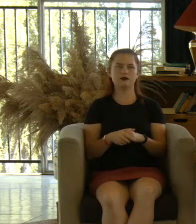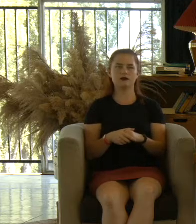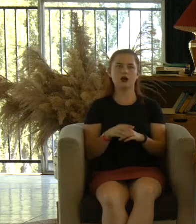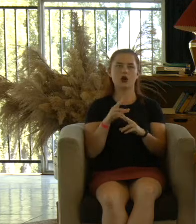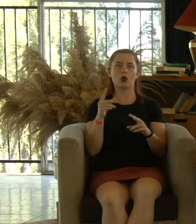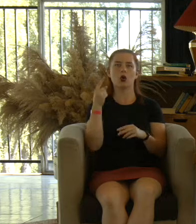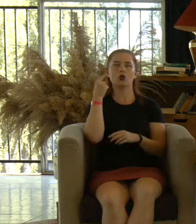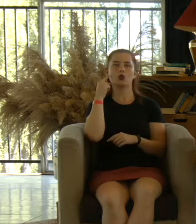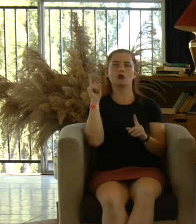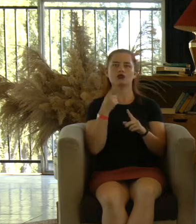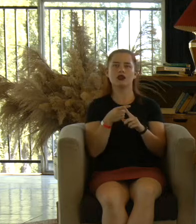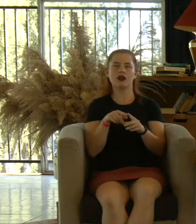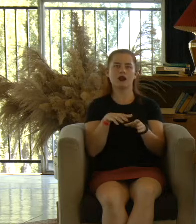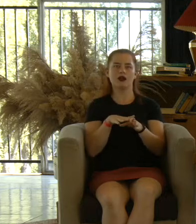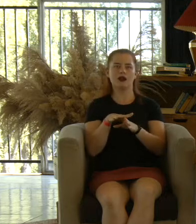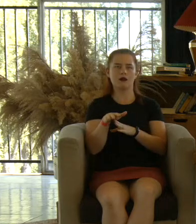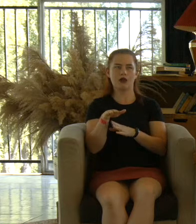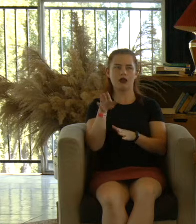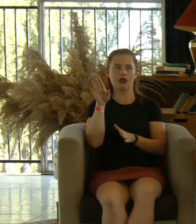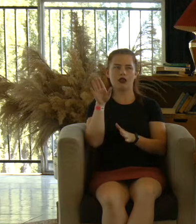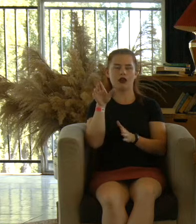Кто думает, что это полный пиздец, и это нельзя